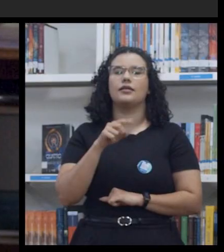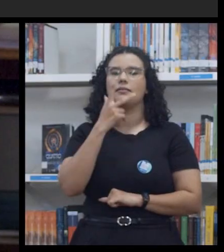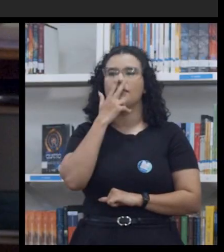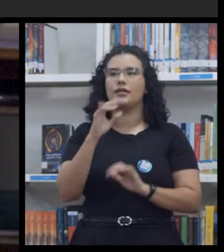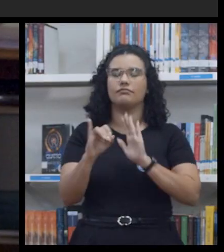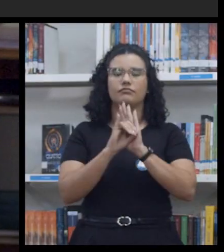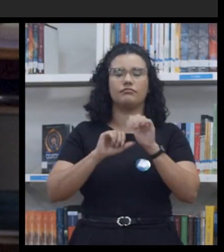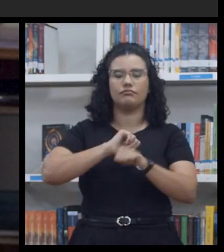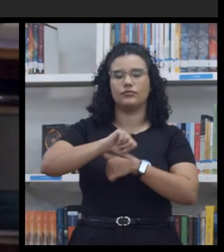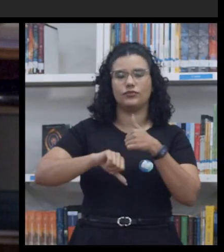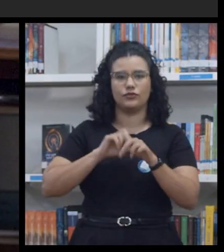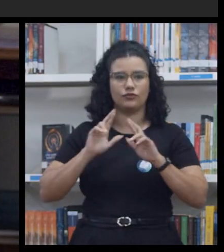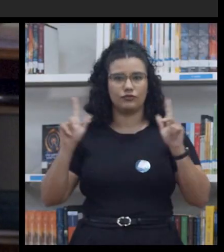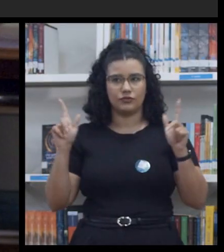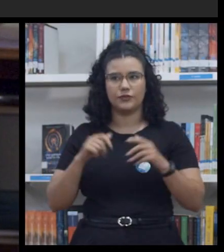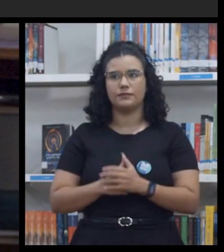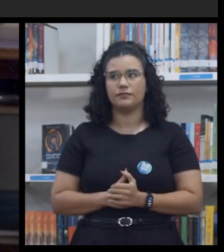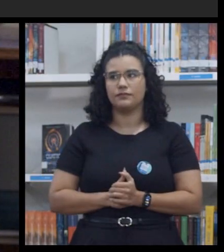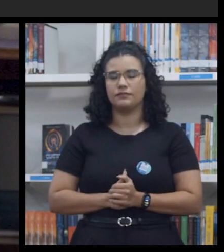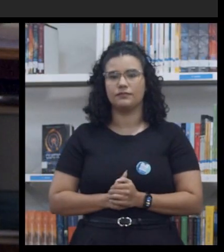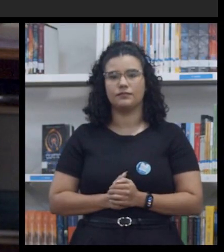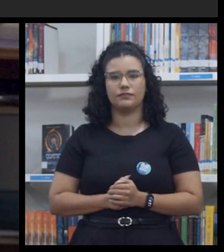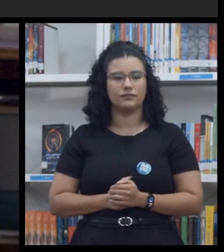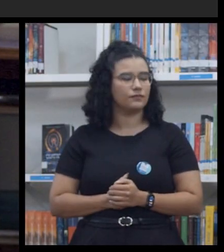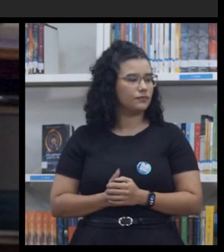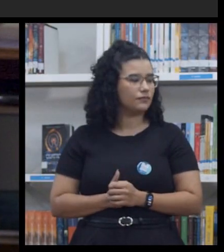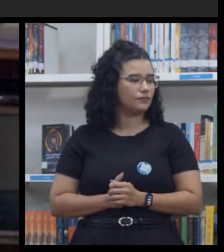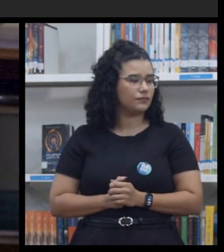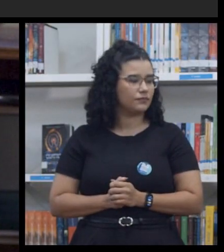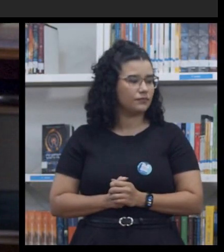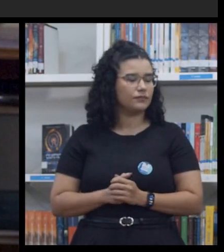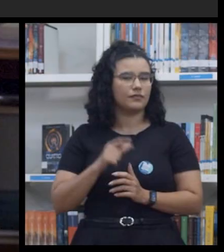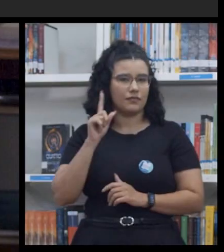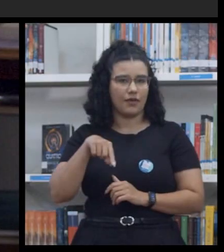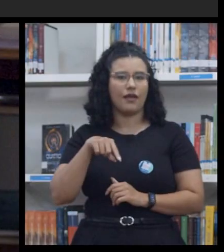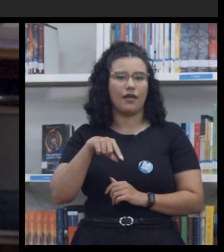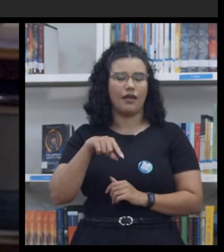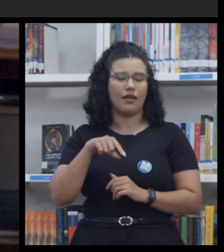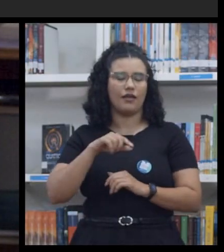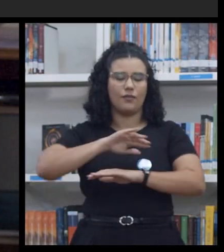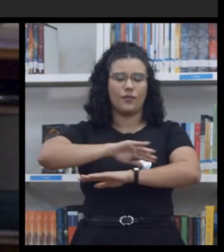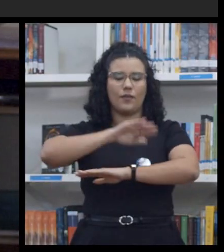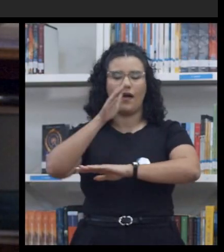desidentificam, né? Eles mudam, que é o ápice, né? O ápice do